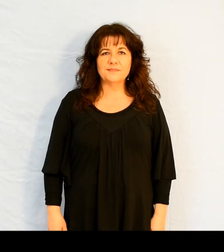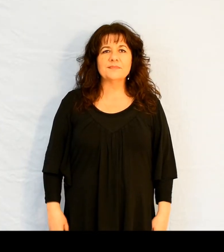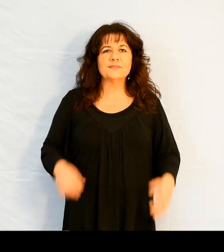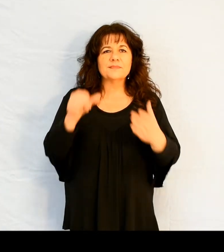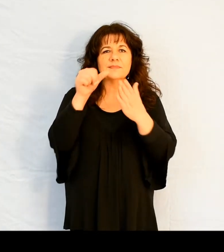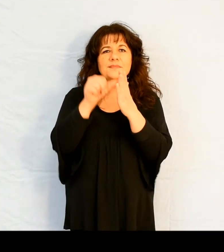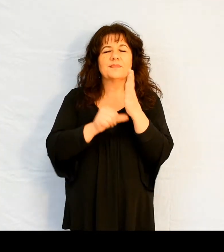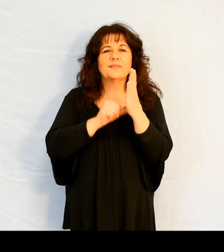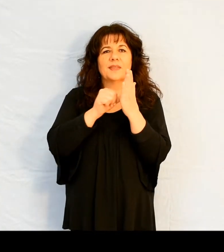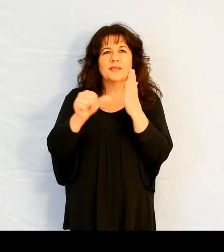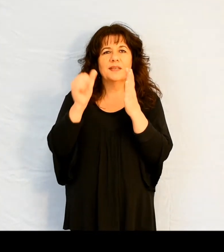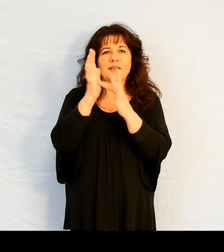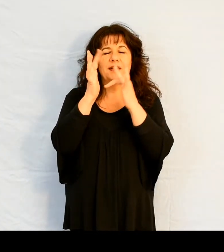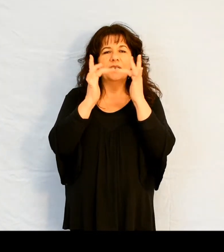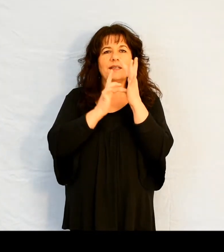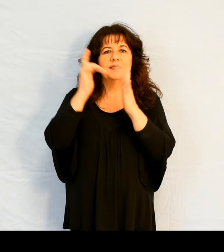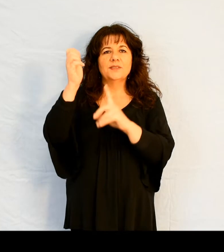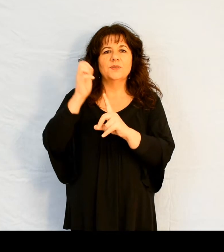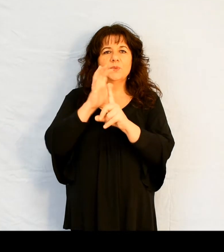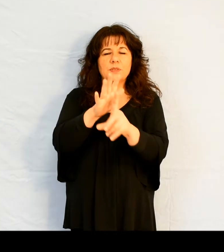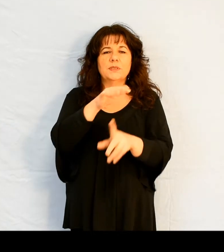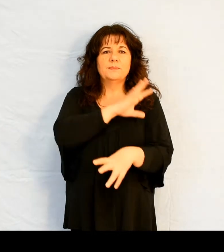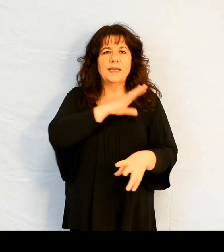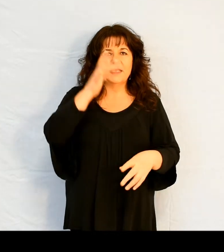Évangile de Jésus-Christ selon saint Matthieu.